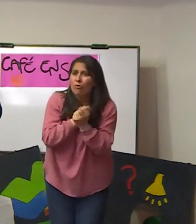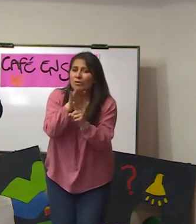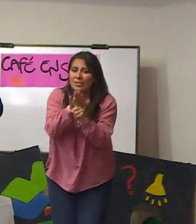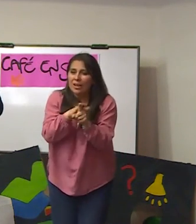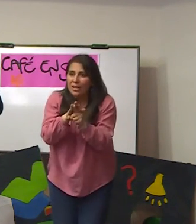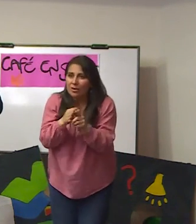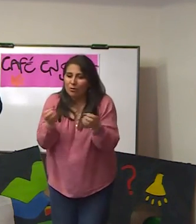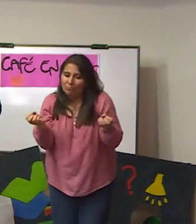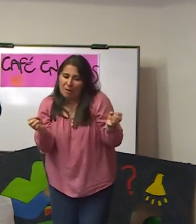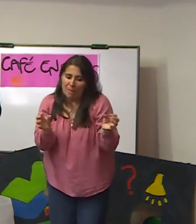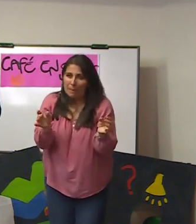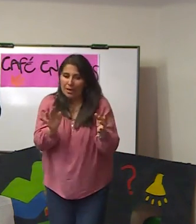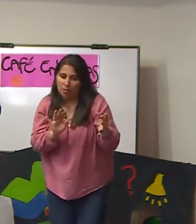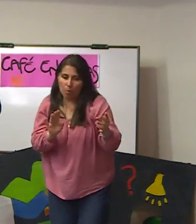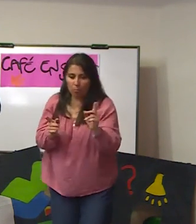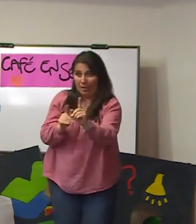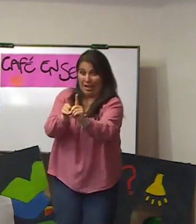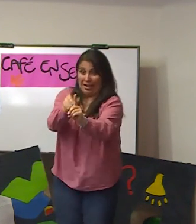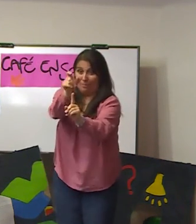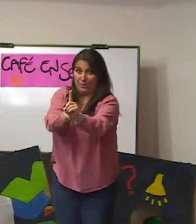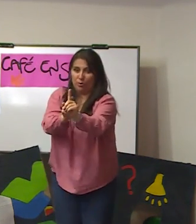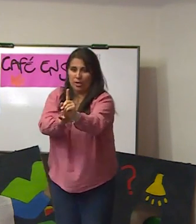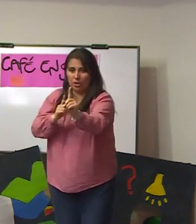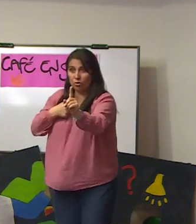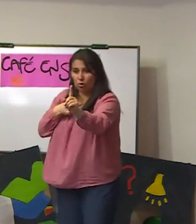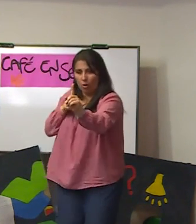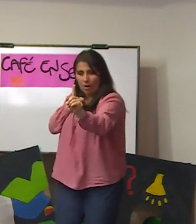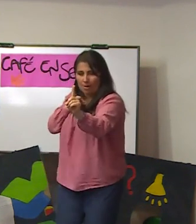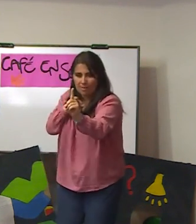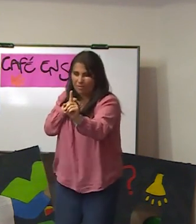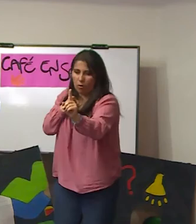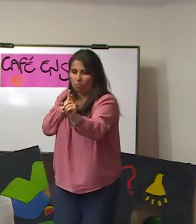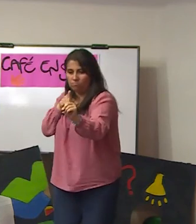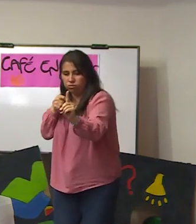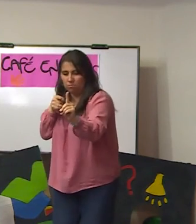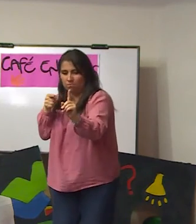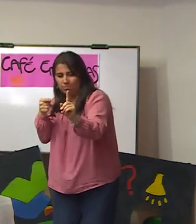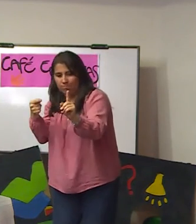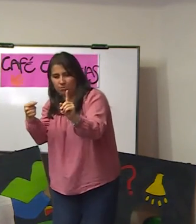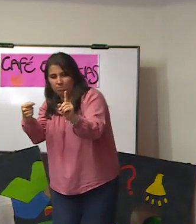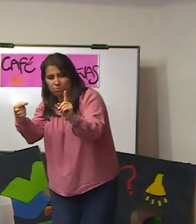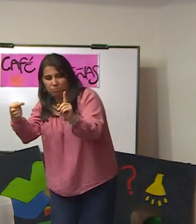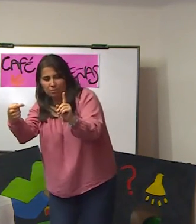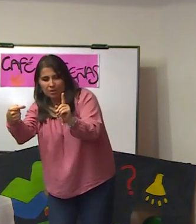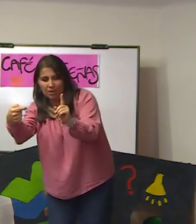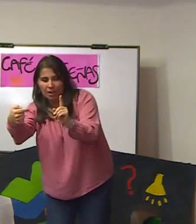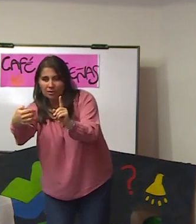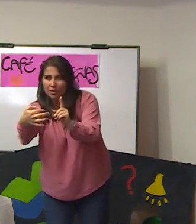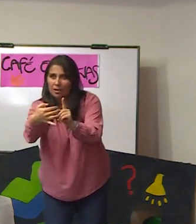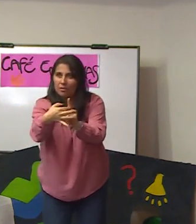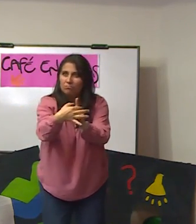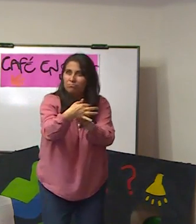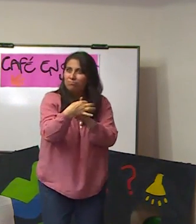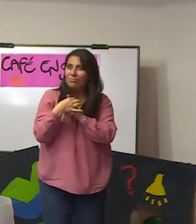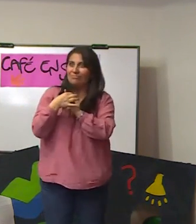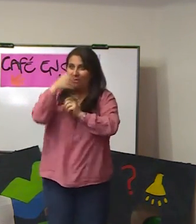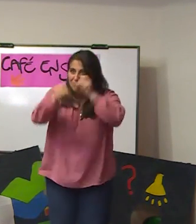También hay cuestiones de no solamente con títeres, ¿sí? Como